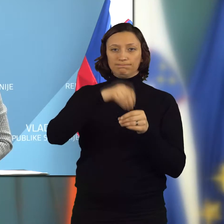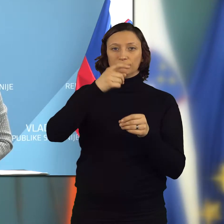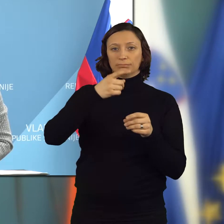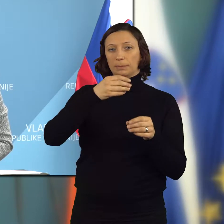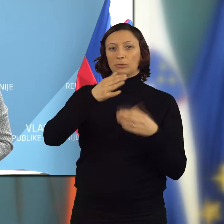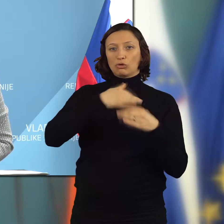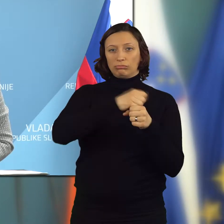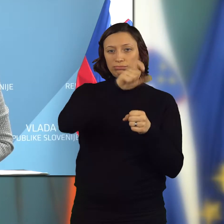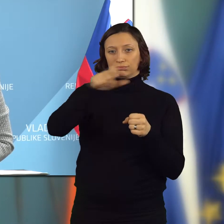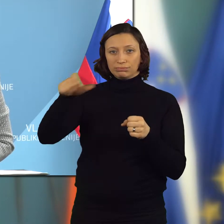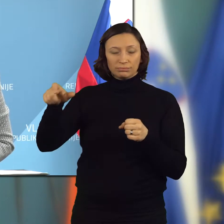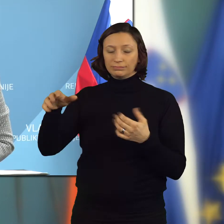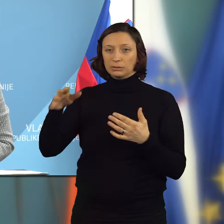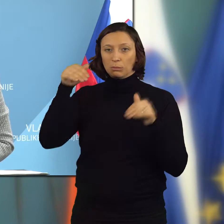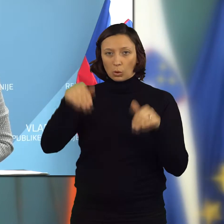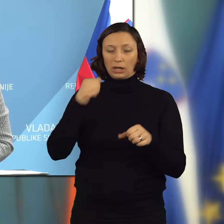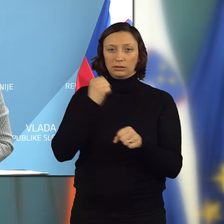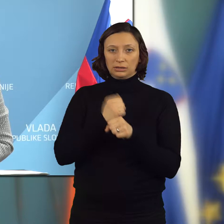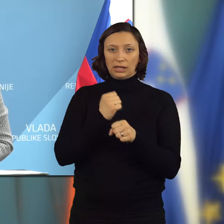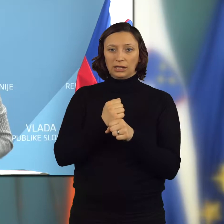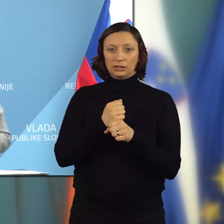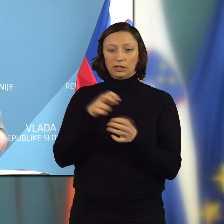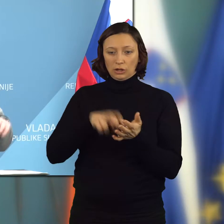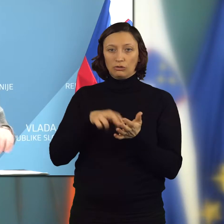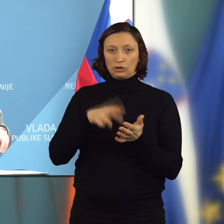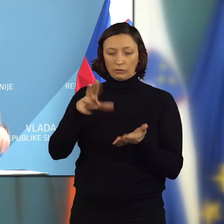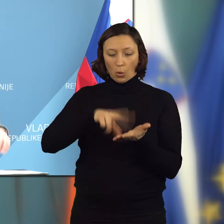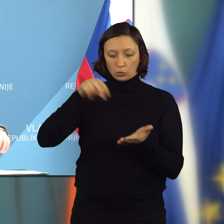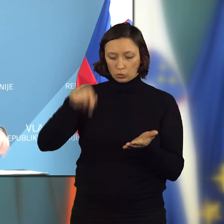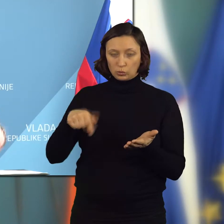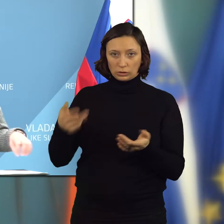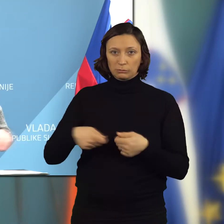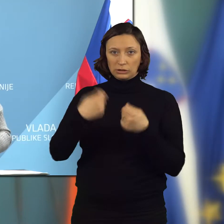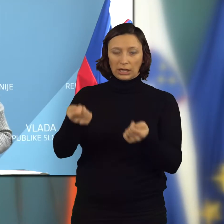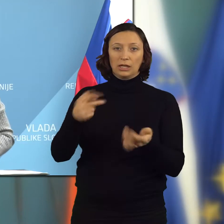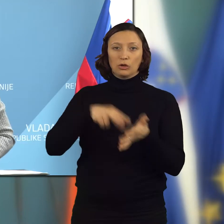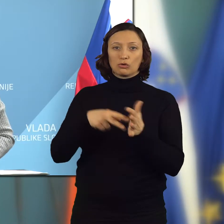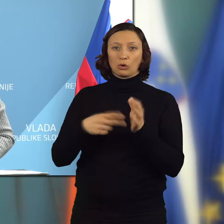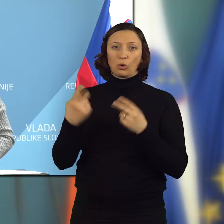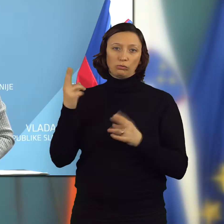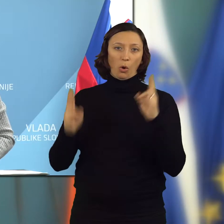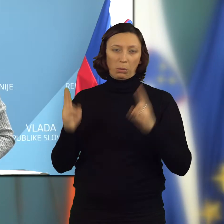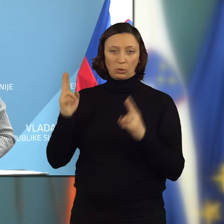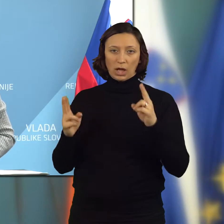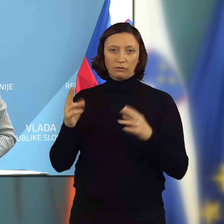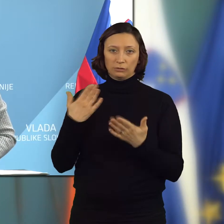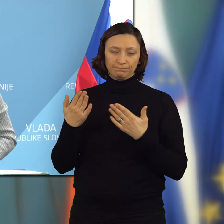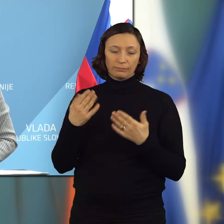ki bi morali izvajati določila, ki so bila tudi še v našem osnutku, ko smo ga dali v strokovno